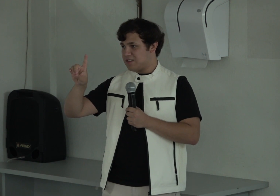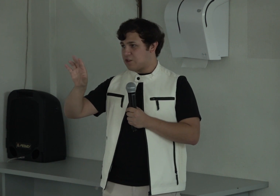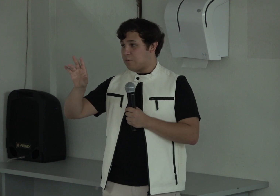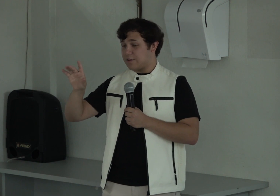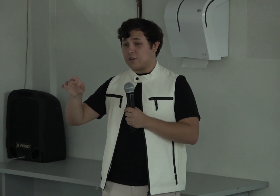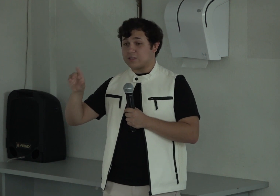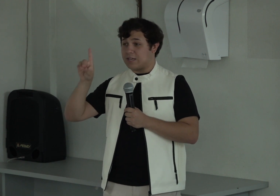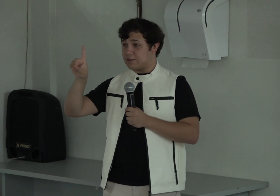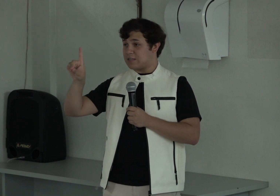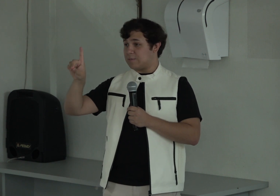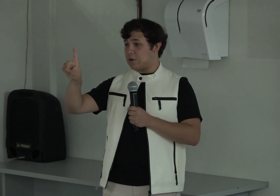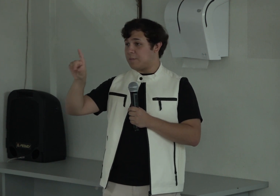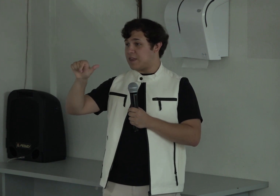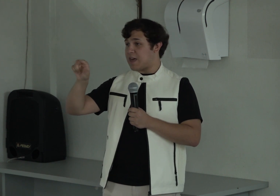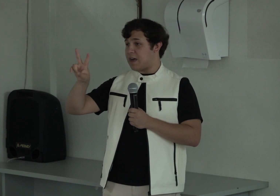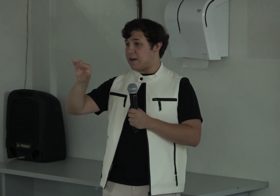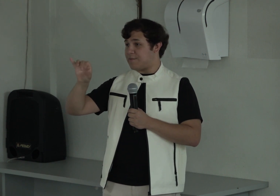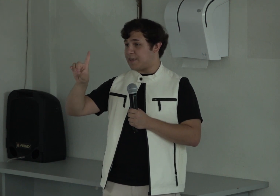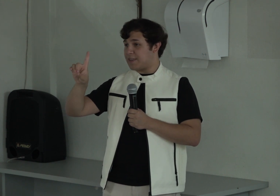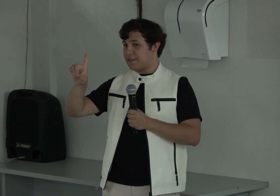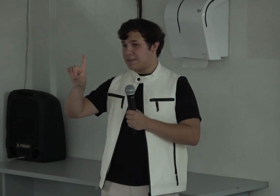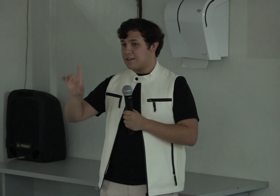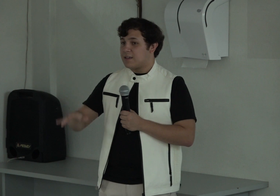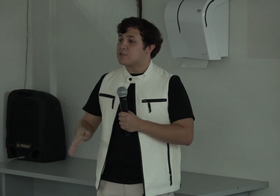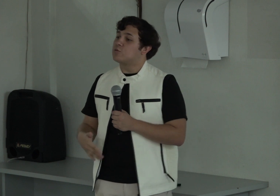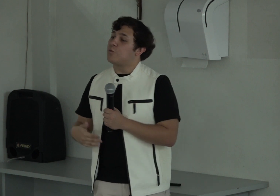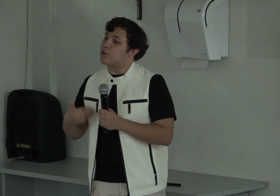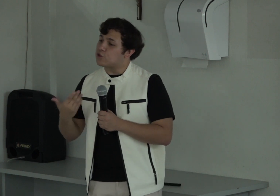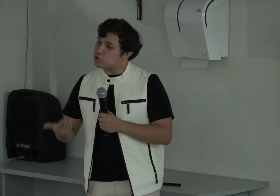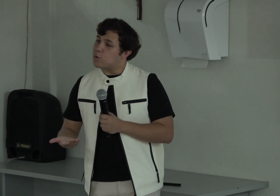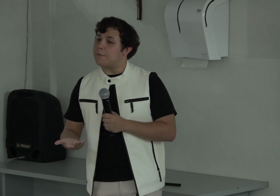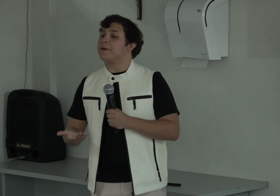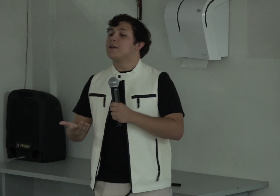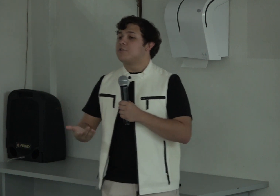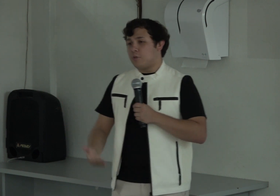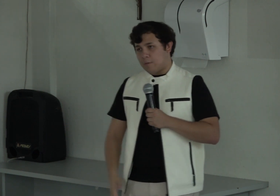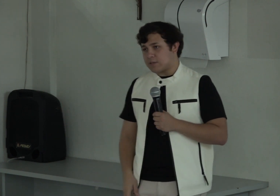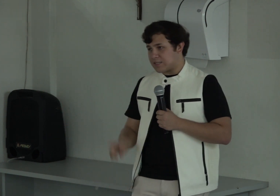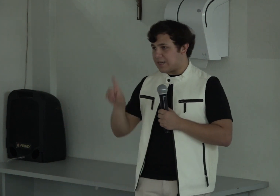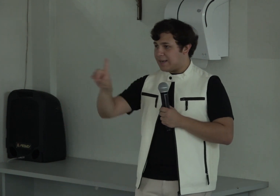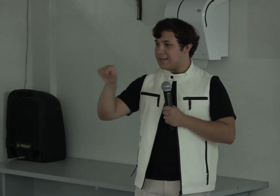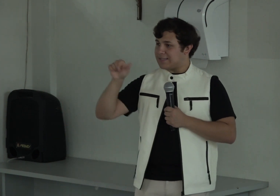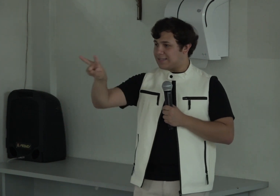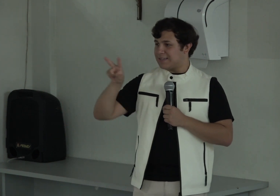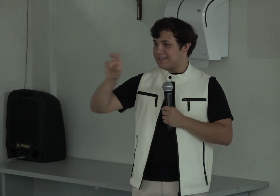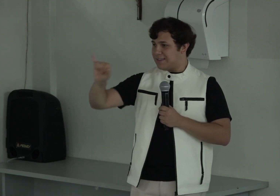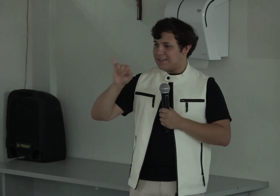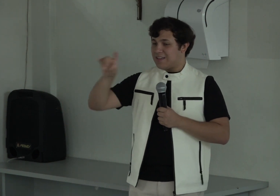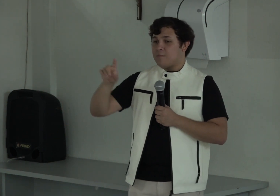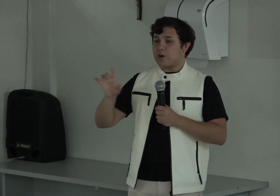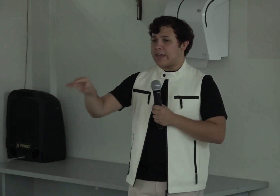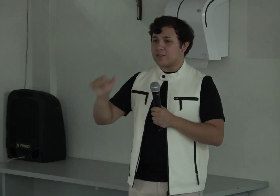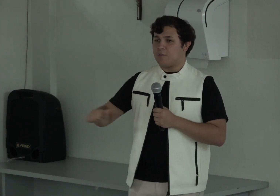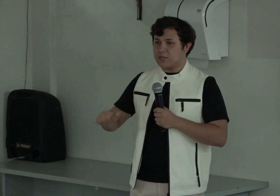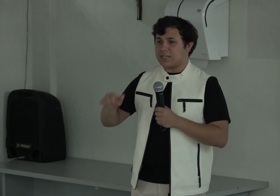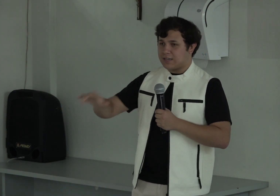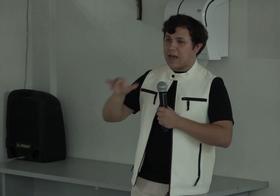Estoy moviendo los dedos, es mi nombre, David. Es un movimiento suave, no vamos a hacerle así. Porque es como así,